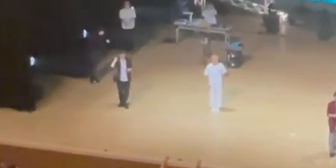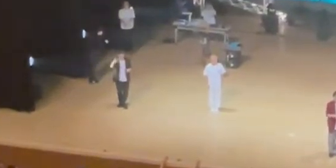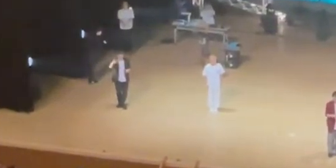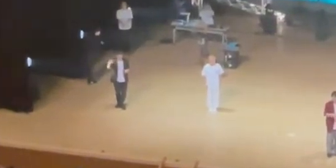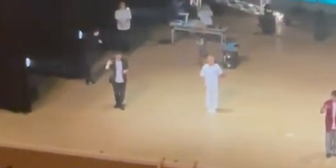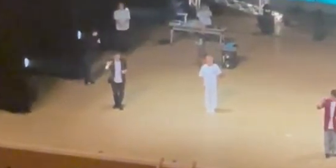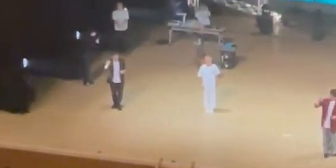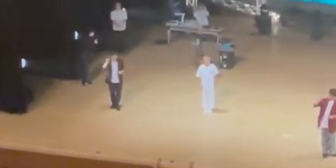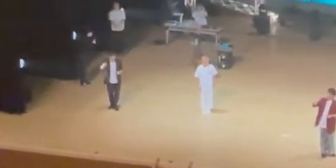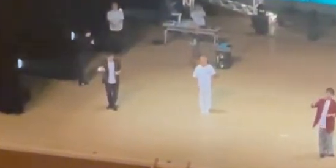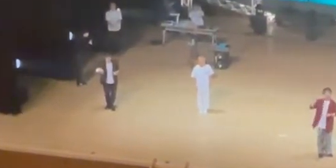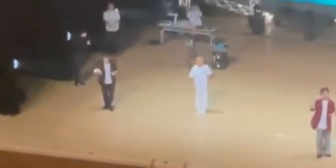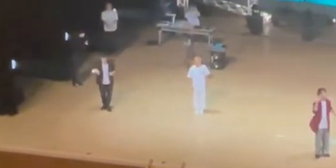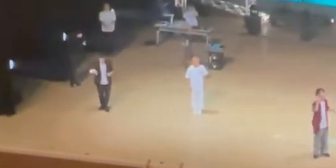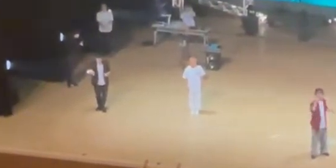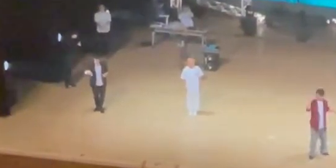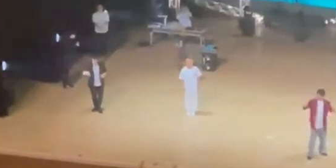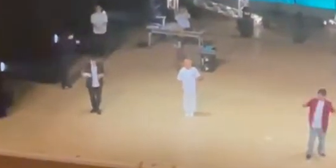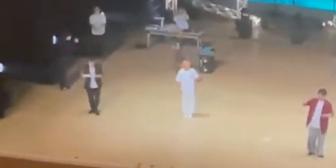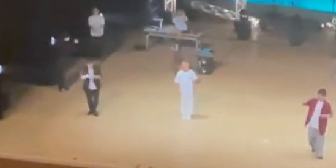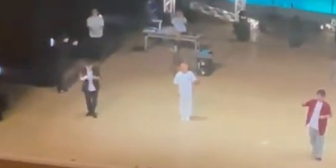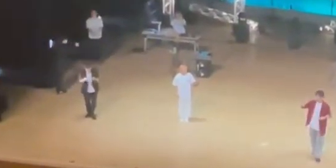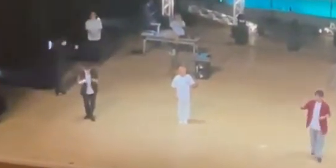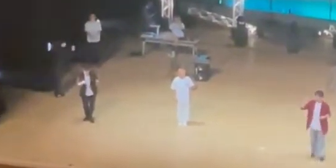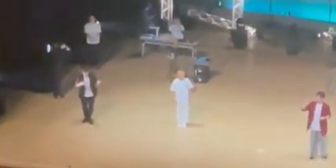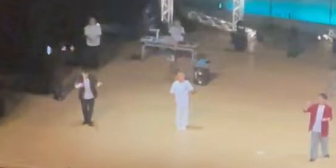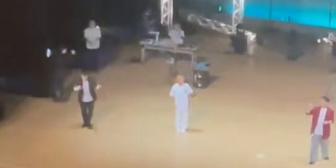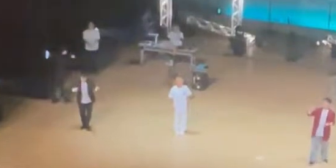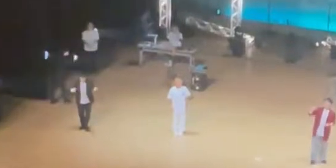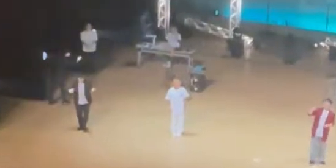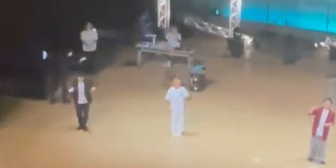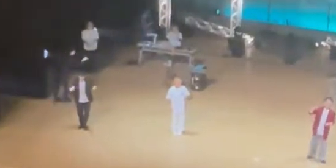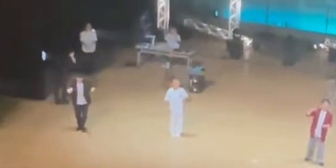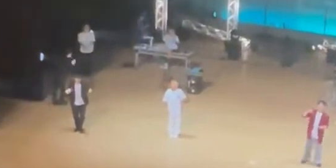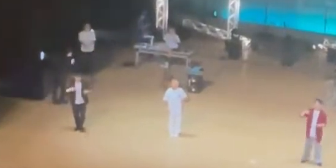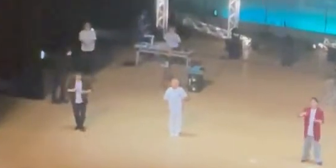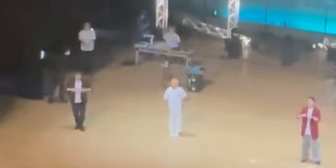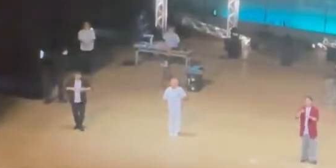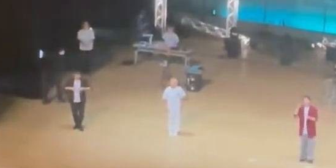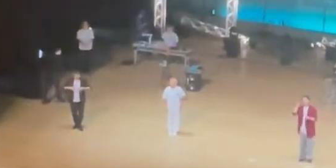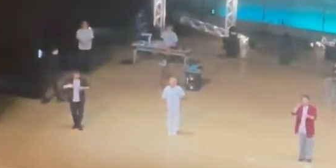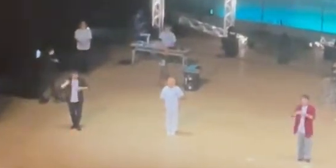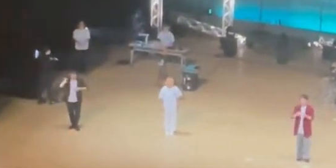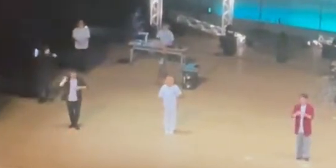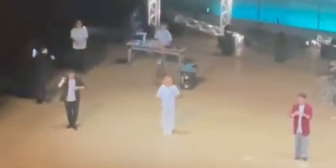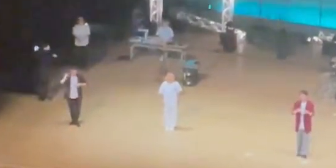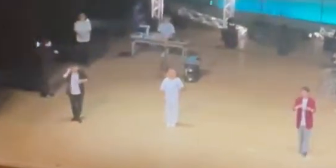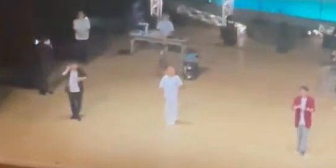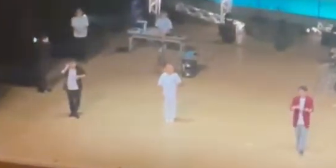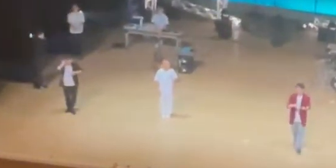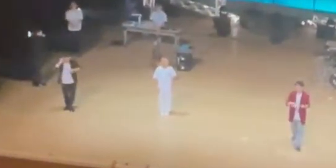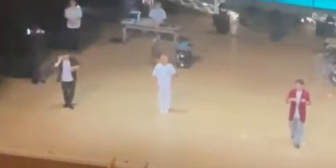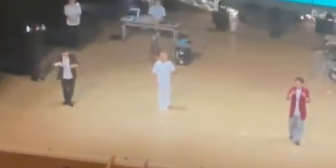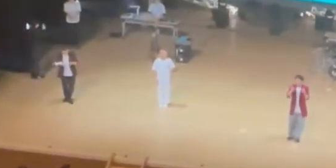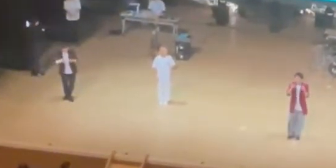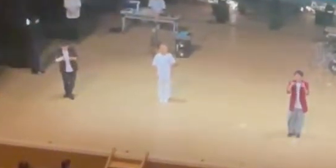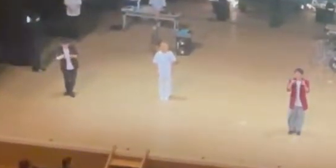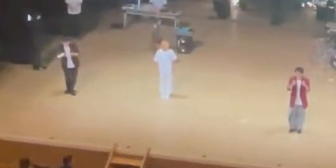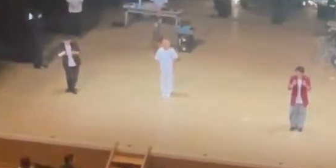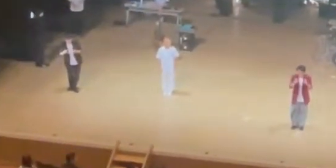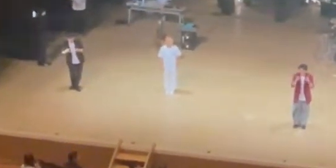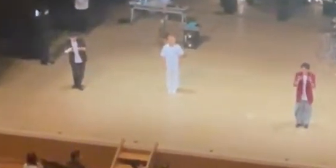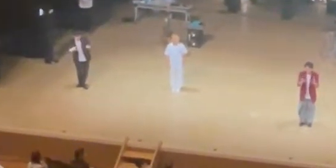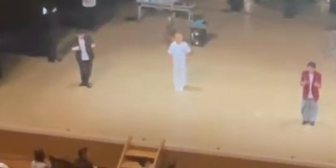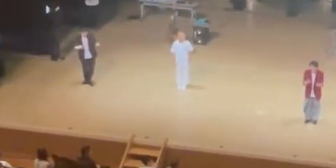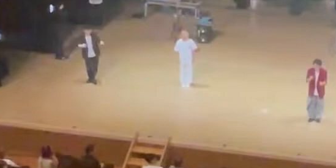壊れた、アキちゃんのママさんいますか。アキちゃんのママさん、なんか壊れた、補聴器が壊れた。じゃあ一回、じゃあ挨